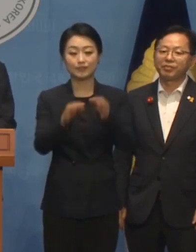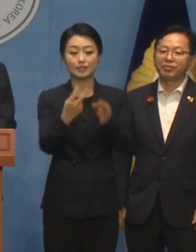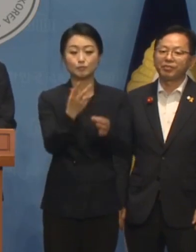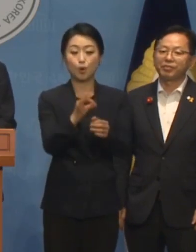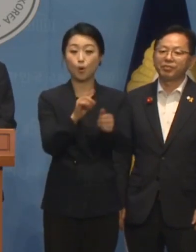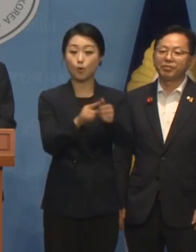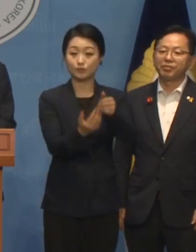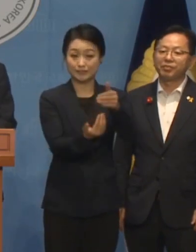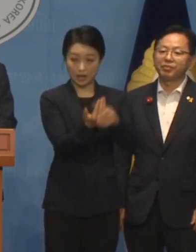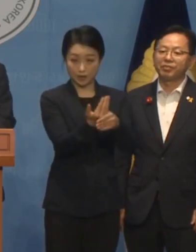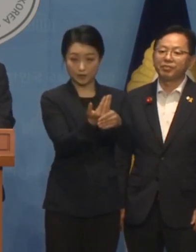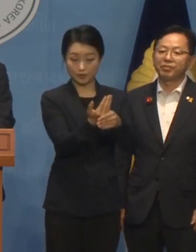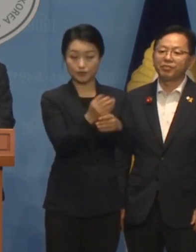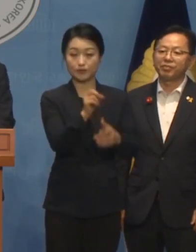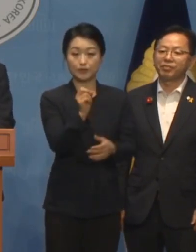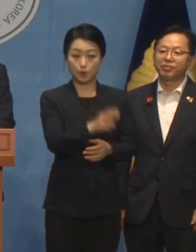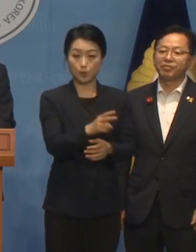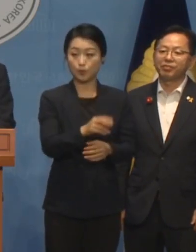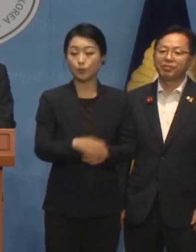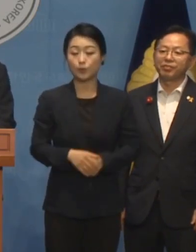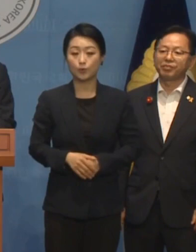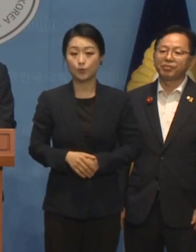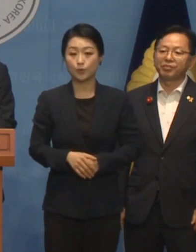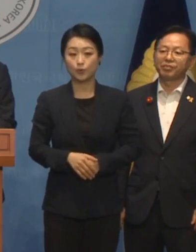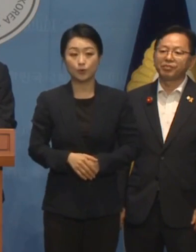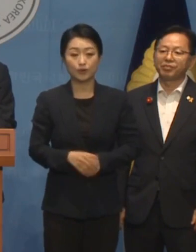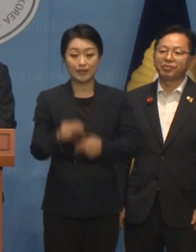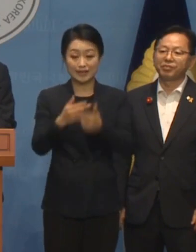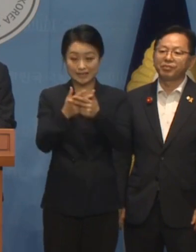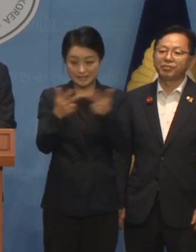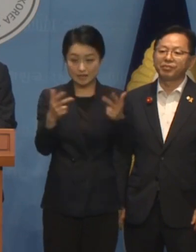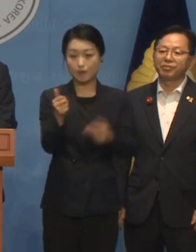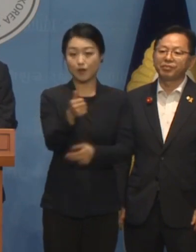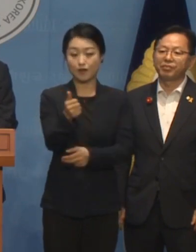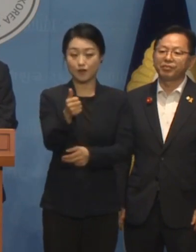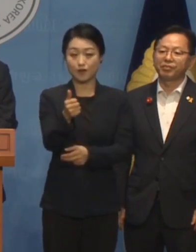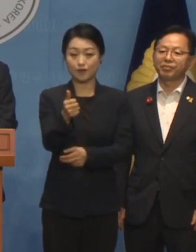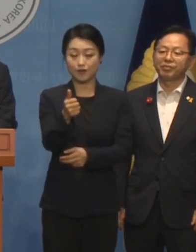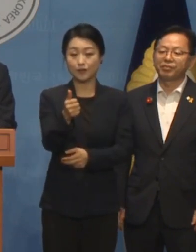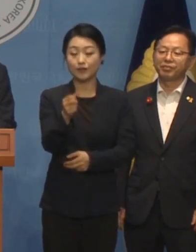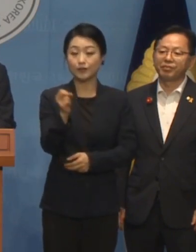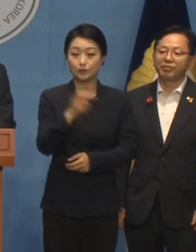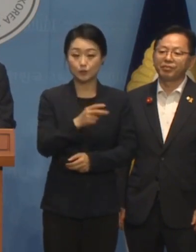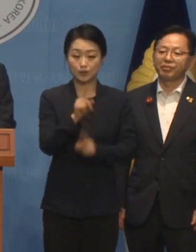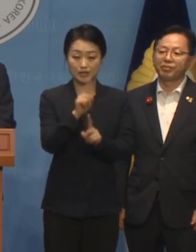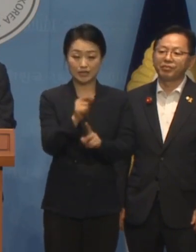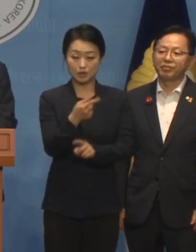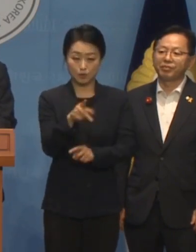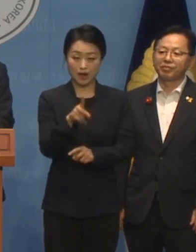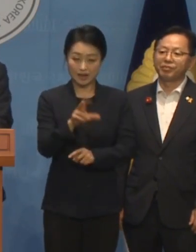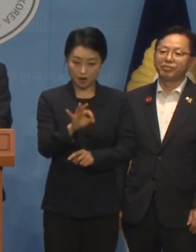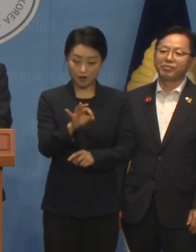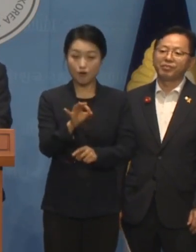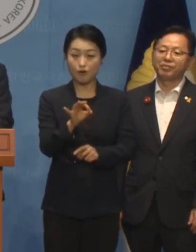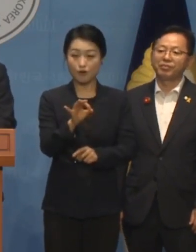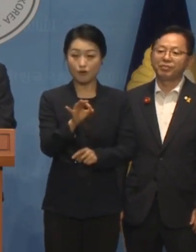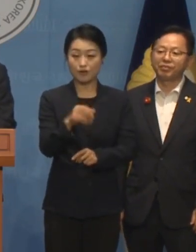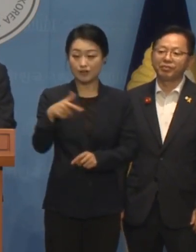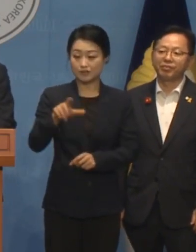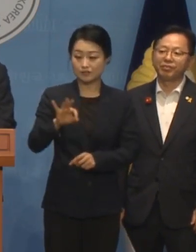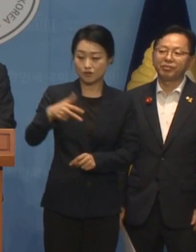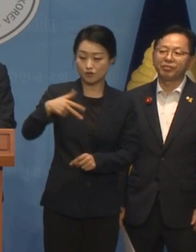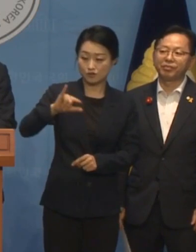부원장 사건뿐만이 아니고 저희는 오늘 이재명 전 대표, 그다음에 이화영 전 부지사, 그다음에 정진상